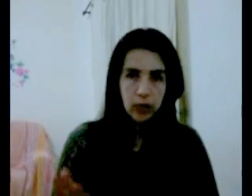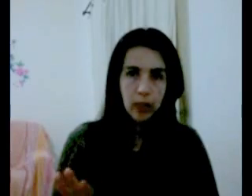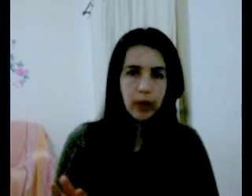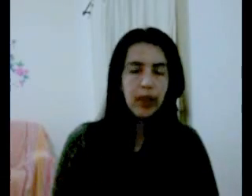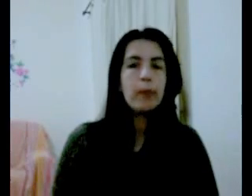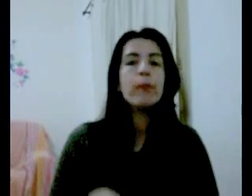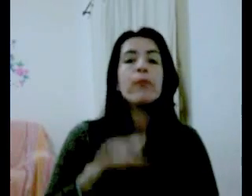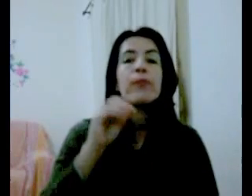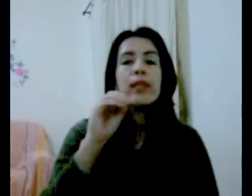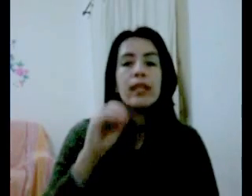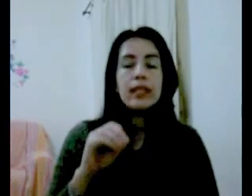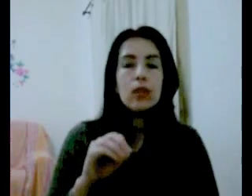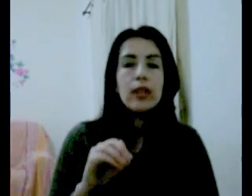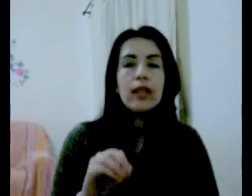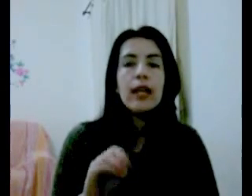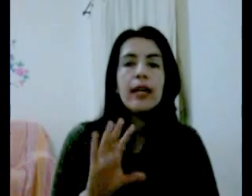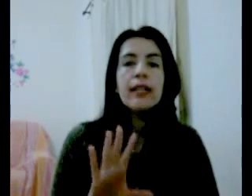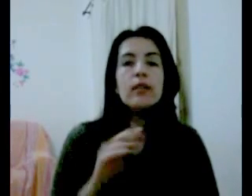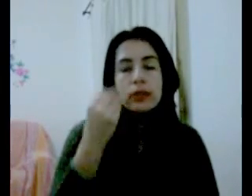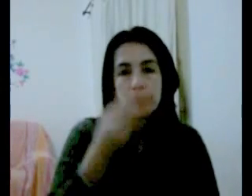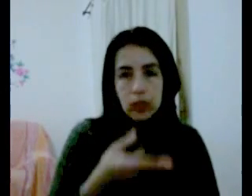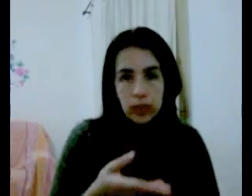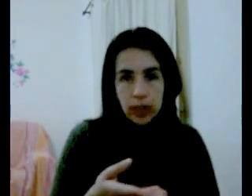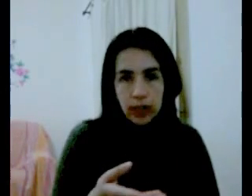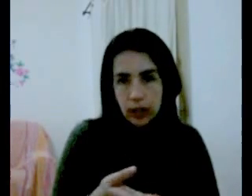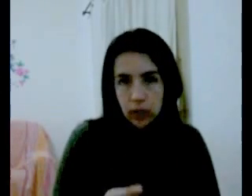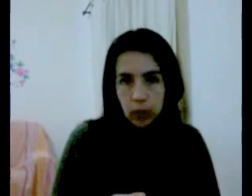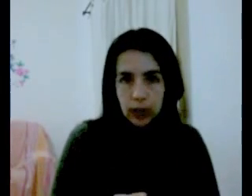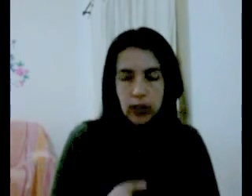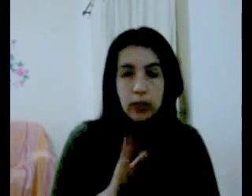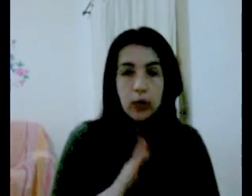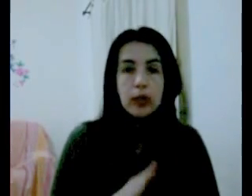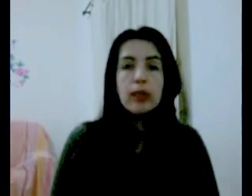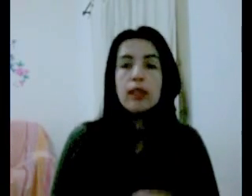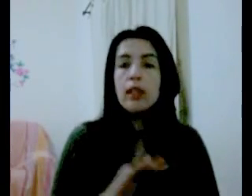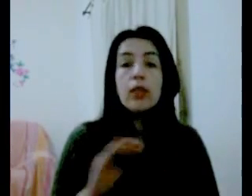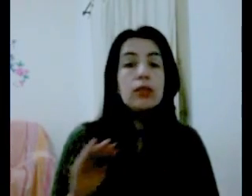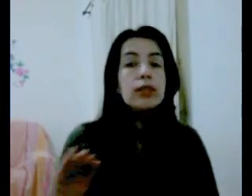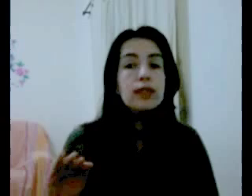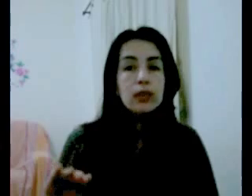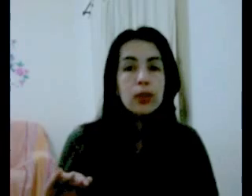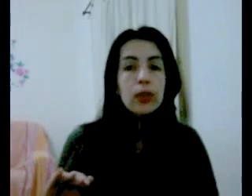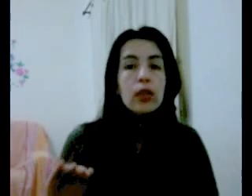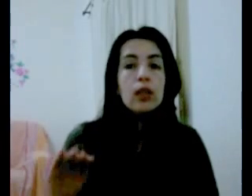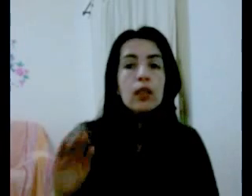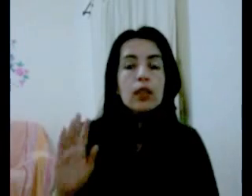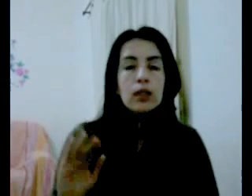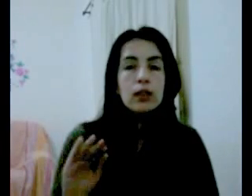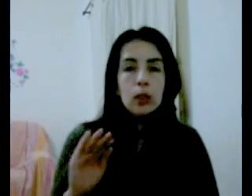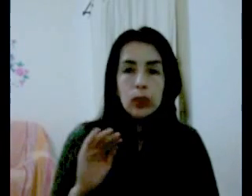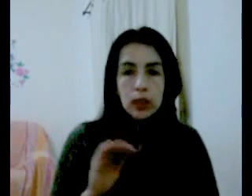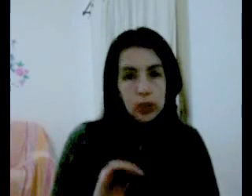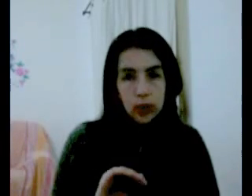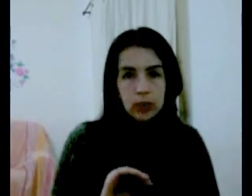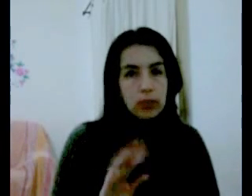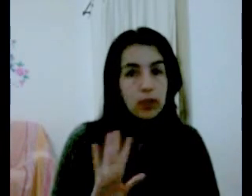que eu vou falar pra ela. Então, aí ele viu a hidrossalpinge, ele falou também que não é visível no ultrassom,